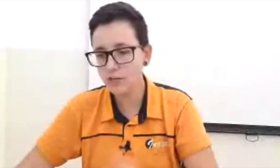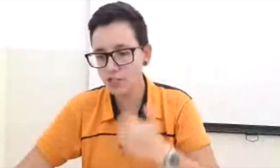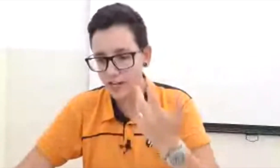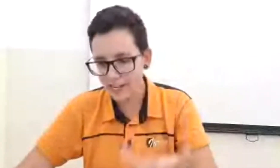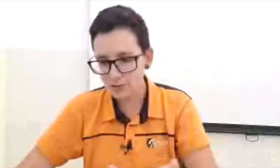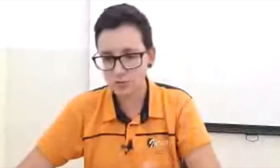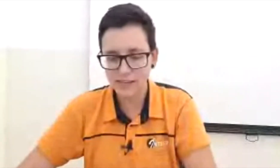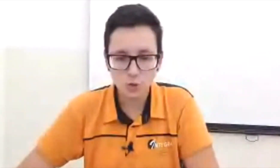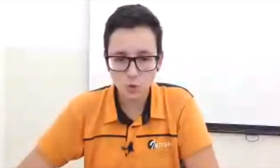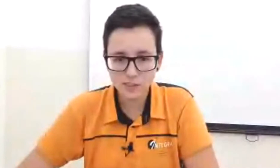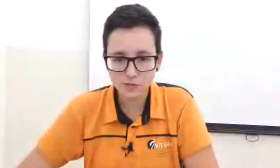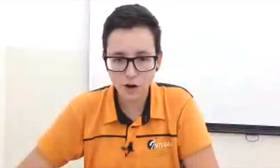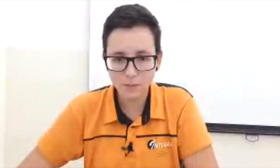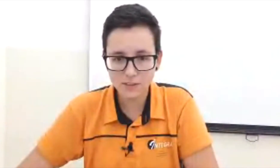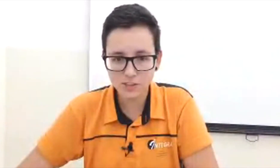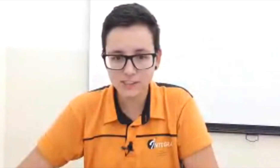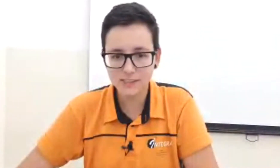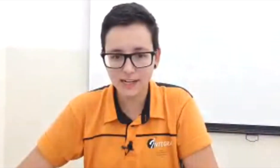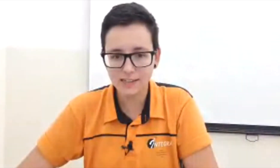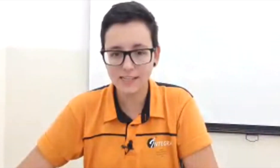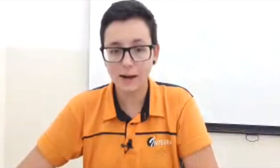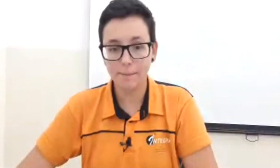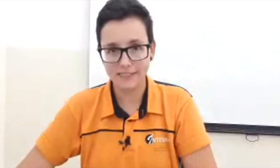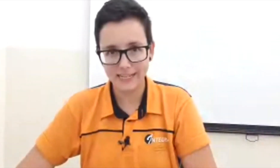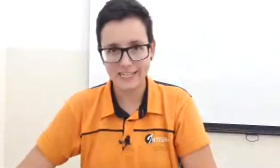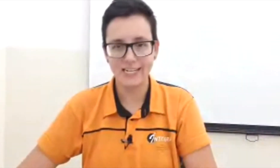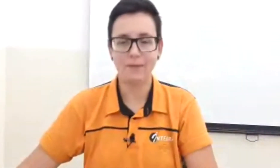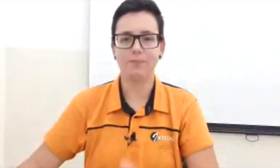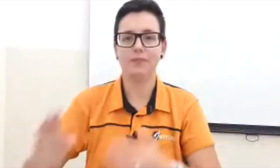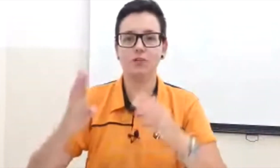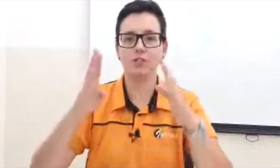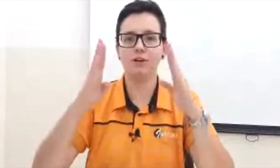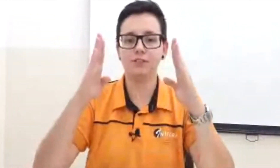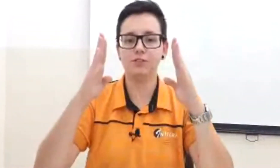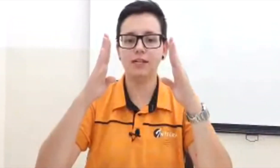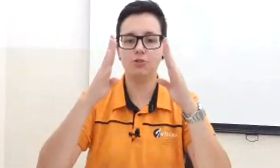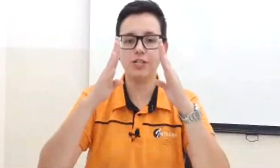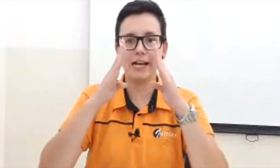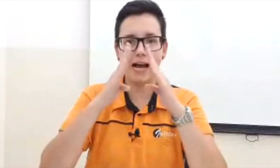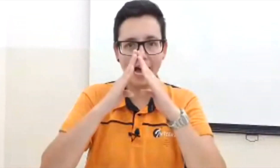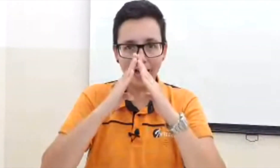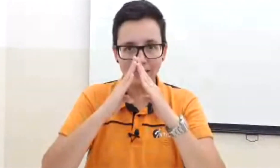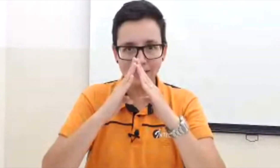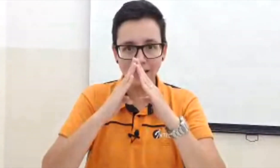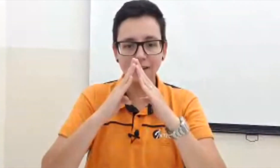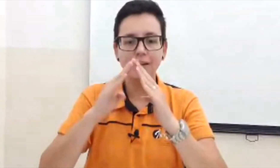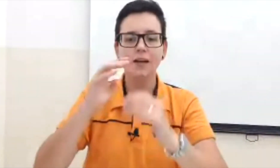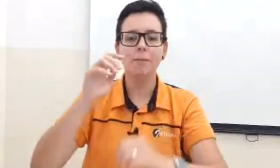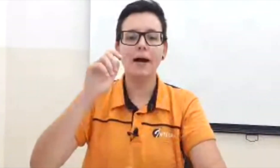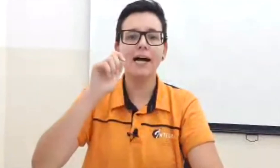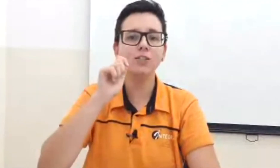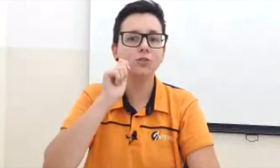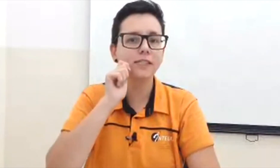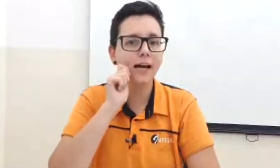jeitos, né? 2 formas de sinalizar padaria. Então, a gente vai fazer o sinal de casa, mais o sinal